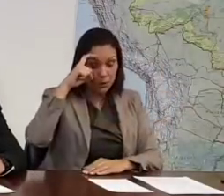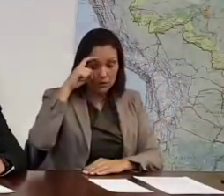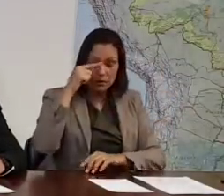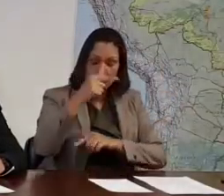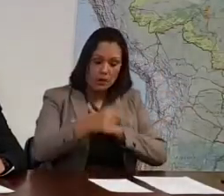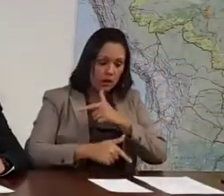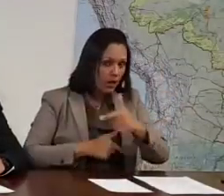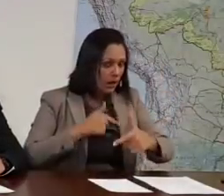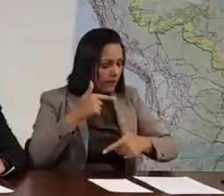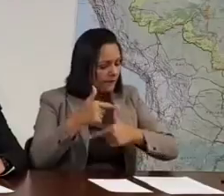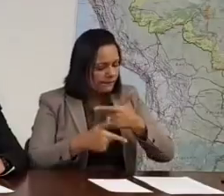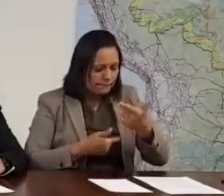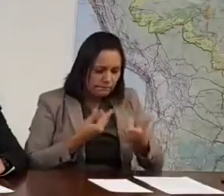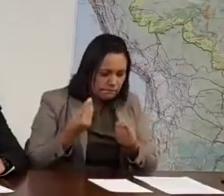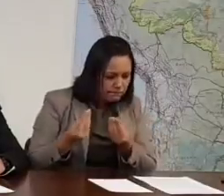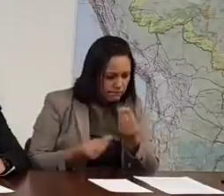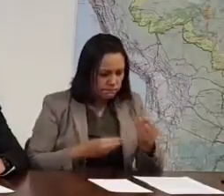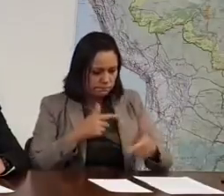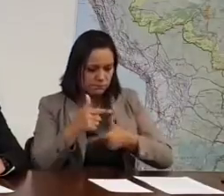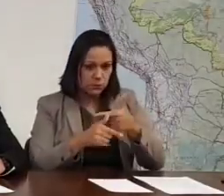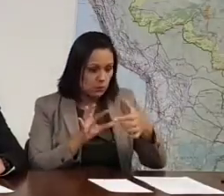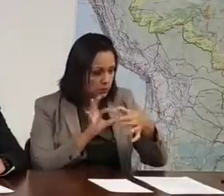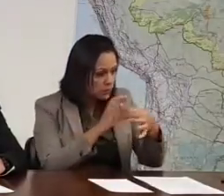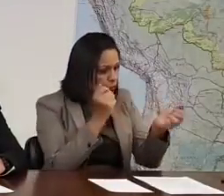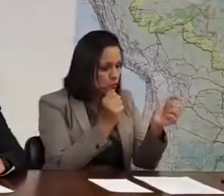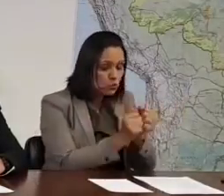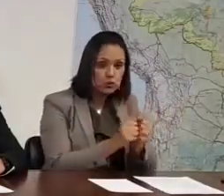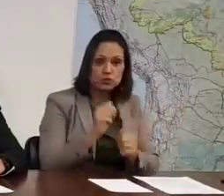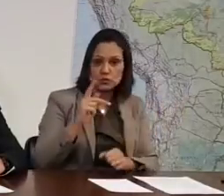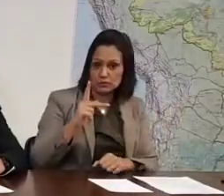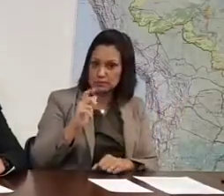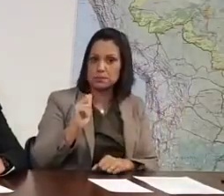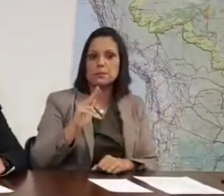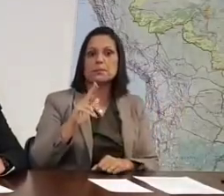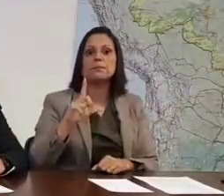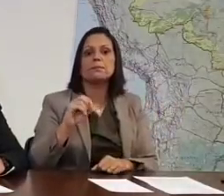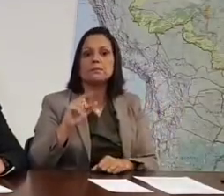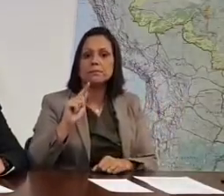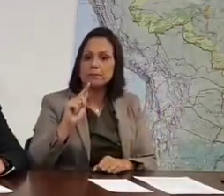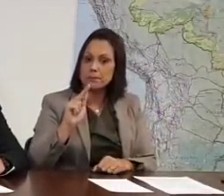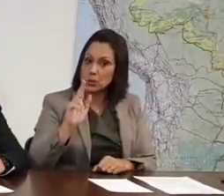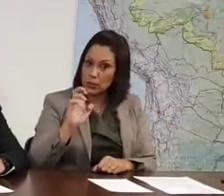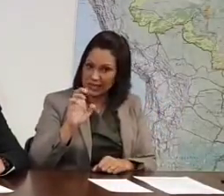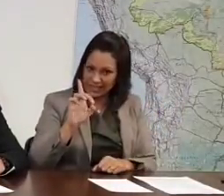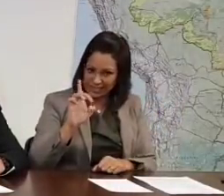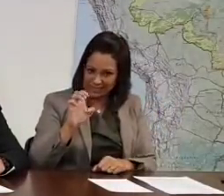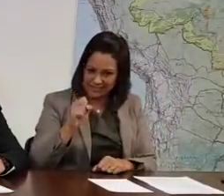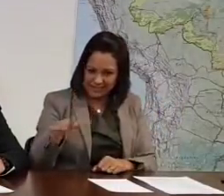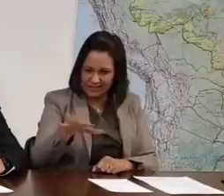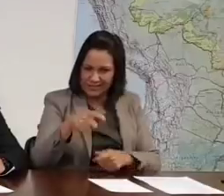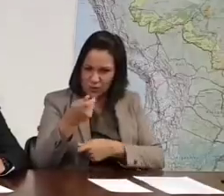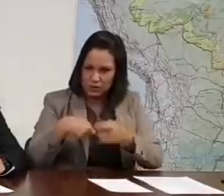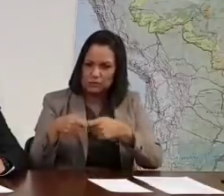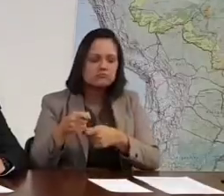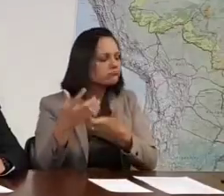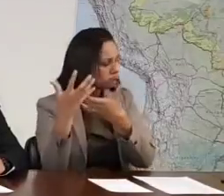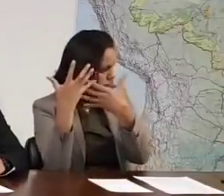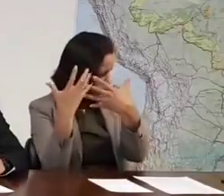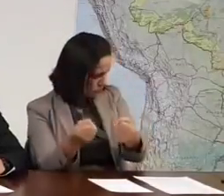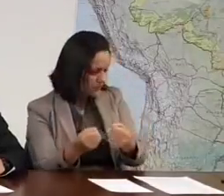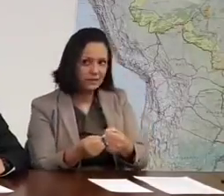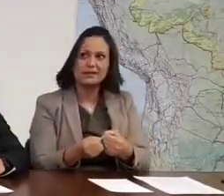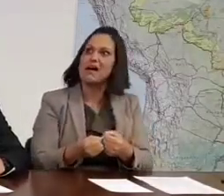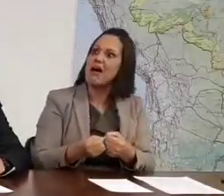nessa proposta, junto ao ministro Paulo Guedes, da Economia. Conseguiu o sinal verde com o Paulo Guedes, sinal que o Moro